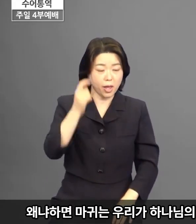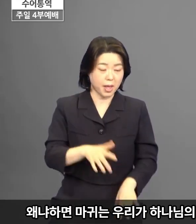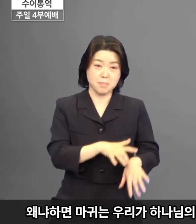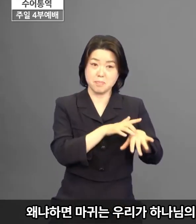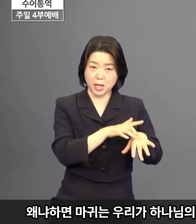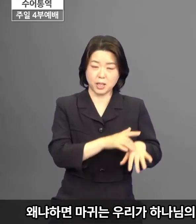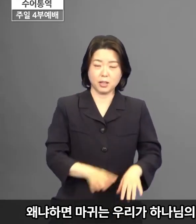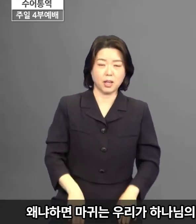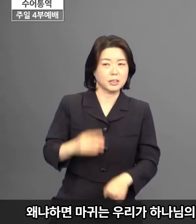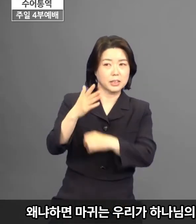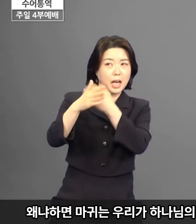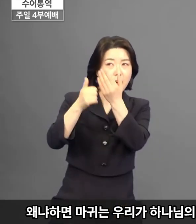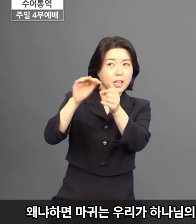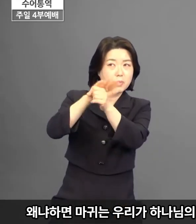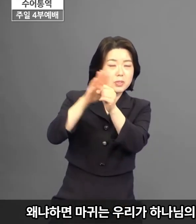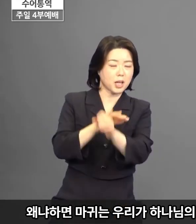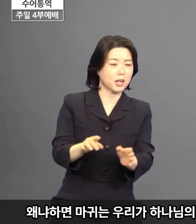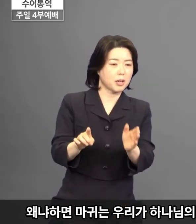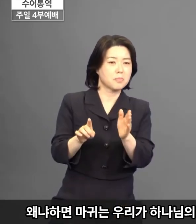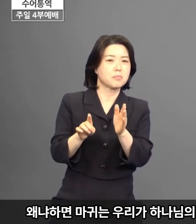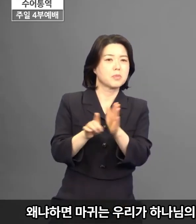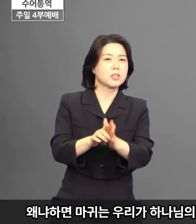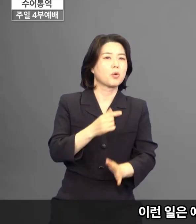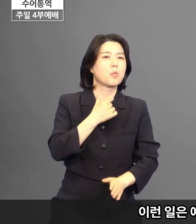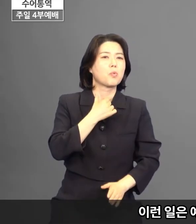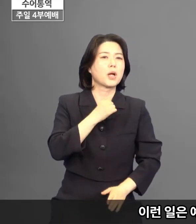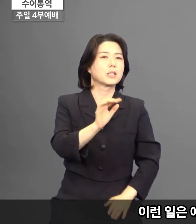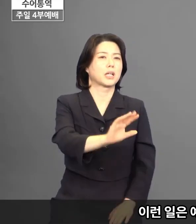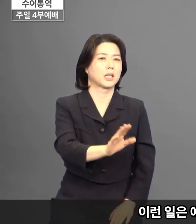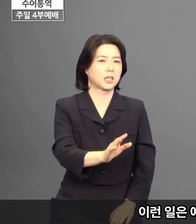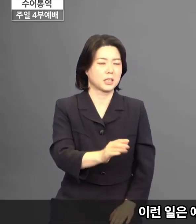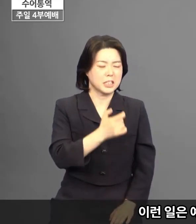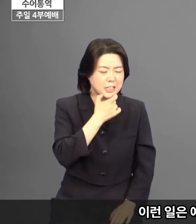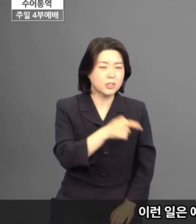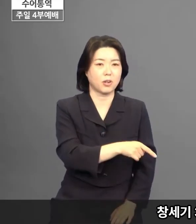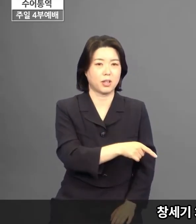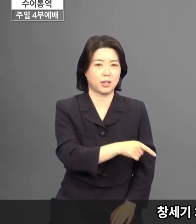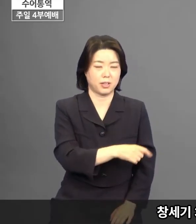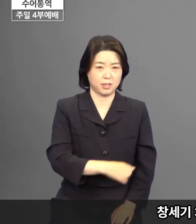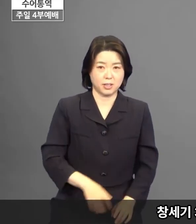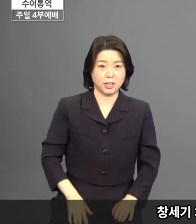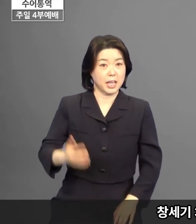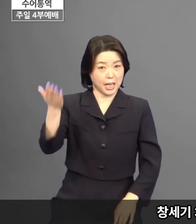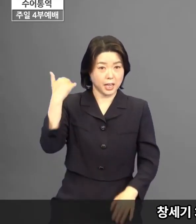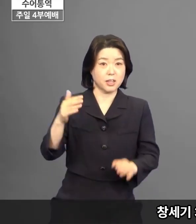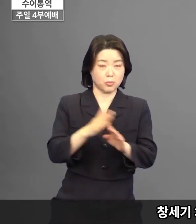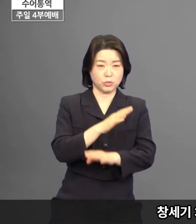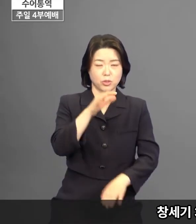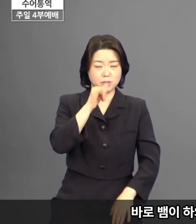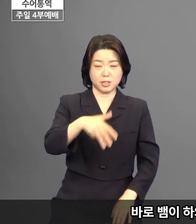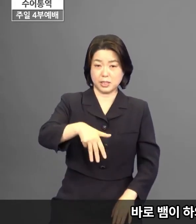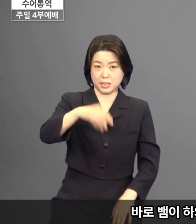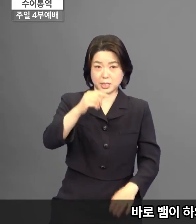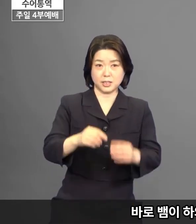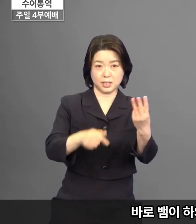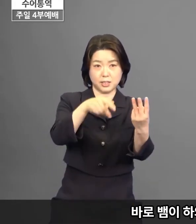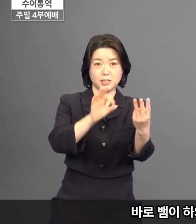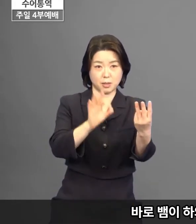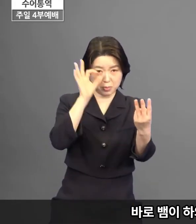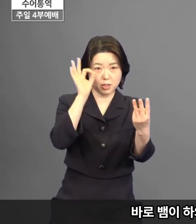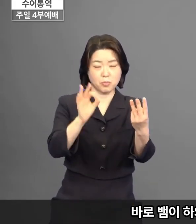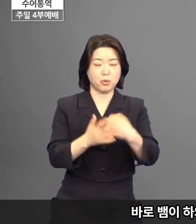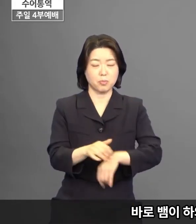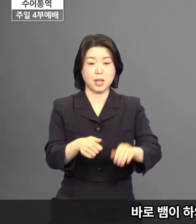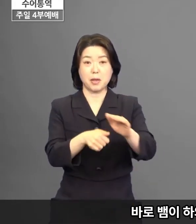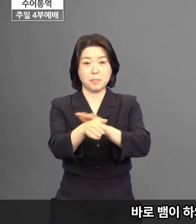하나님의 그 사랑을 믿기를 원치 않기 때문입니다. 이런 일은 예전부터 있었어요. 창세기 3장에도 보면 바로